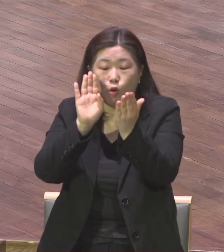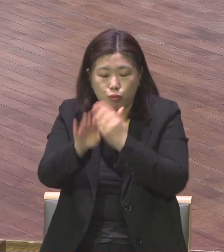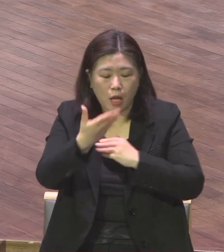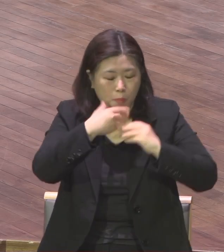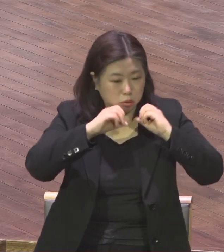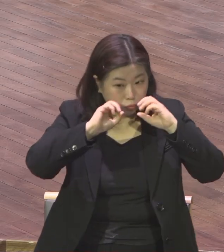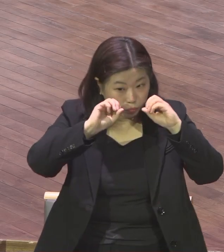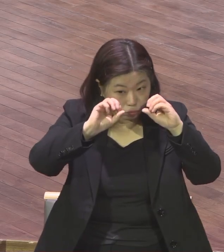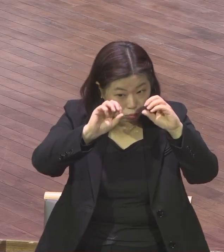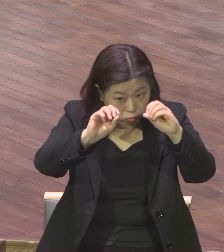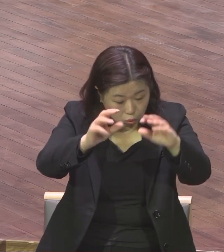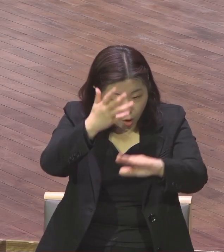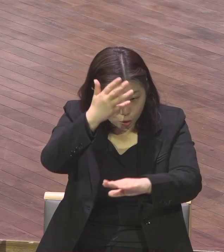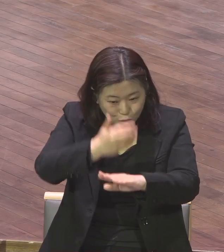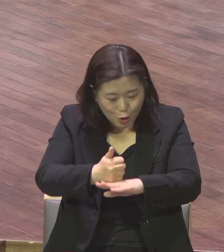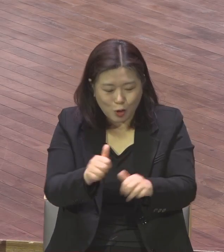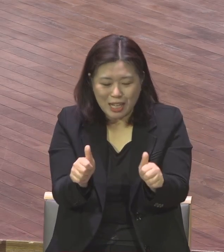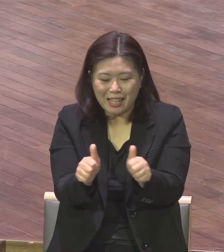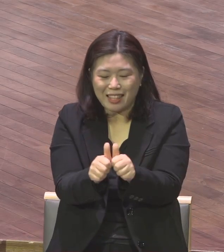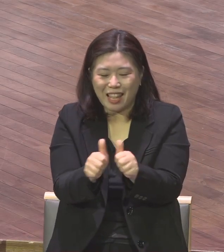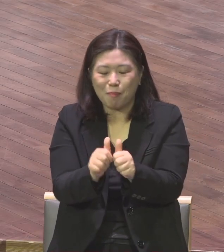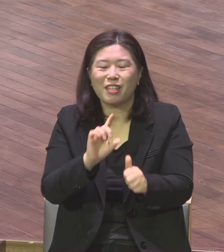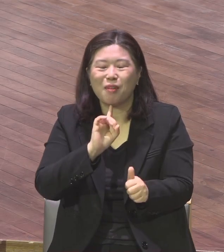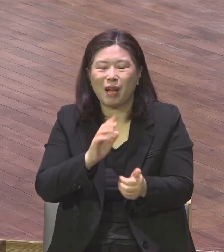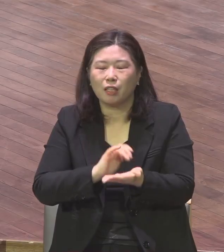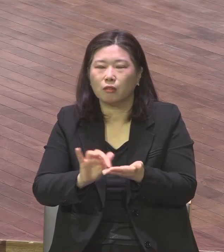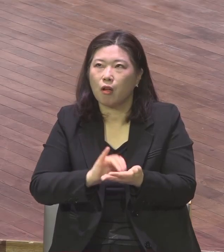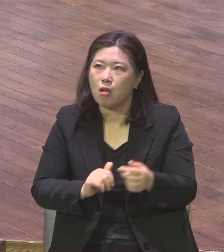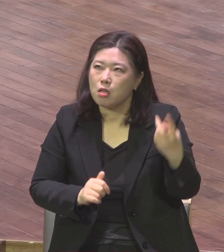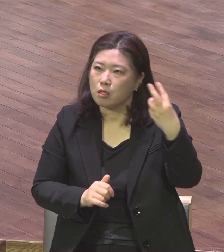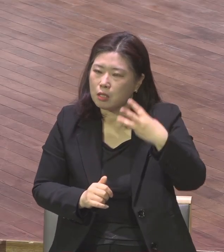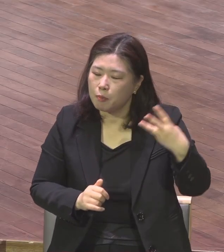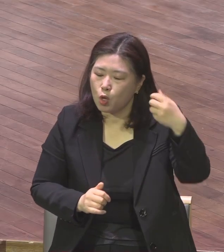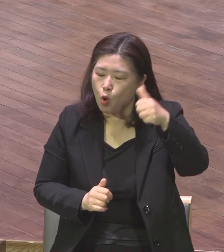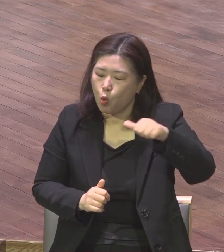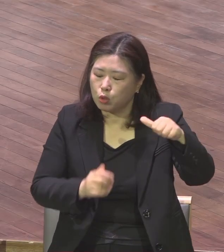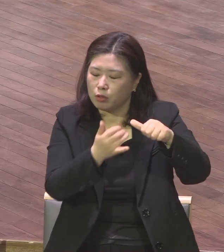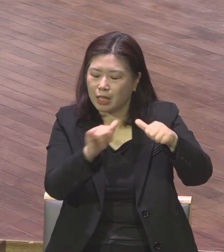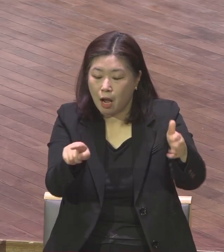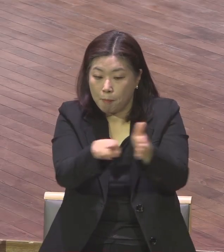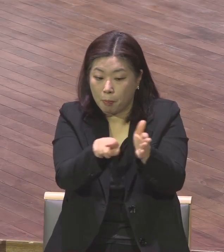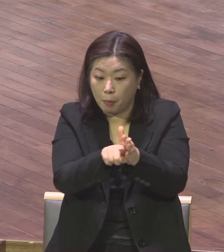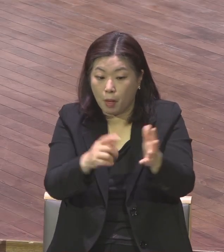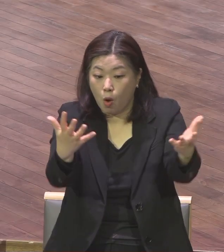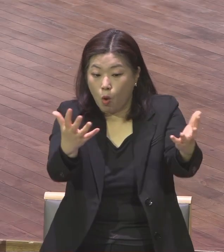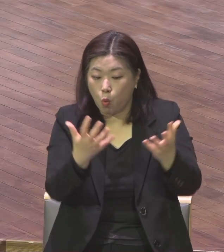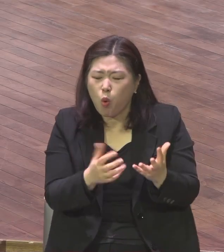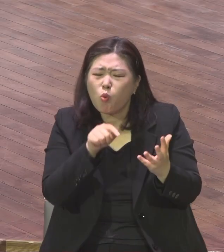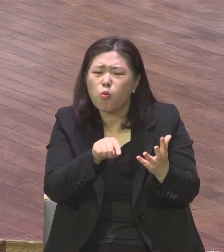3,000명 5,000명 막 죽게 돌아오는 역사가 일어났어요. 기도는 성령의 놀라운 역사를 일으킨다.